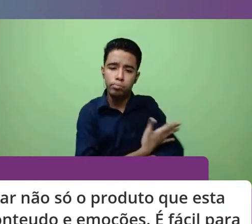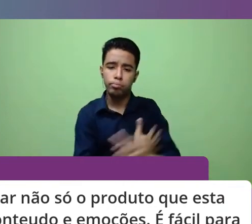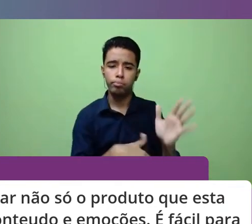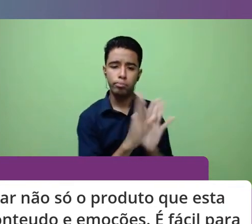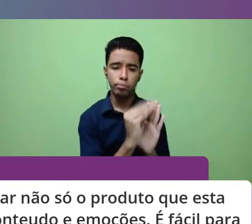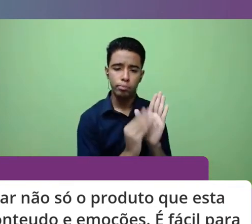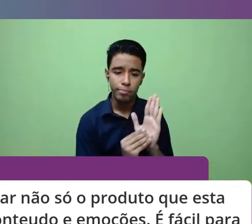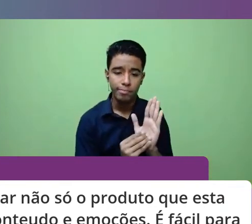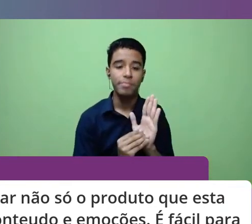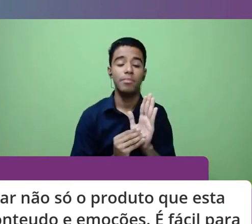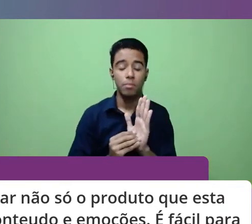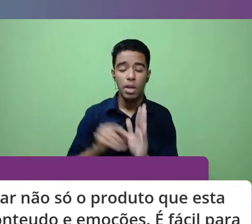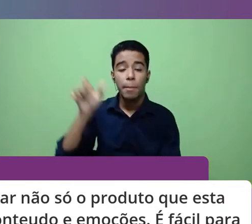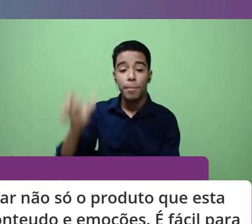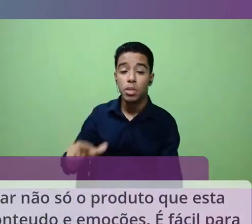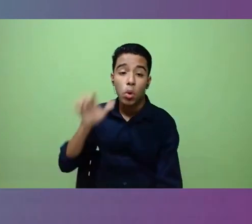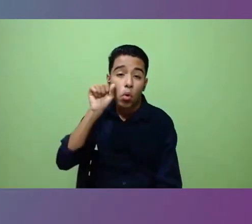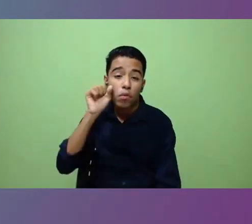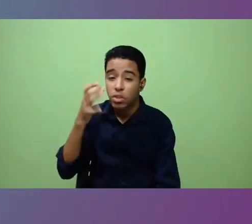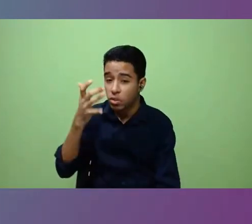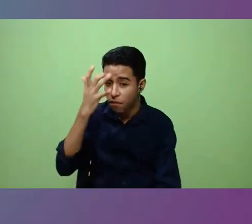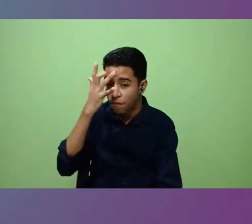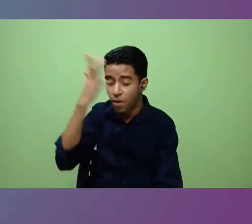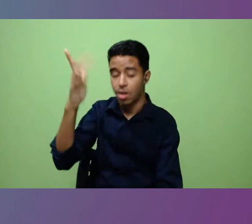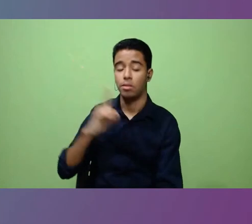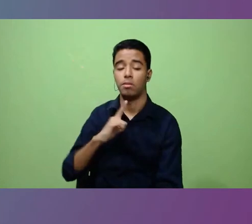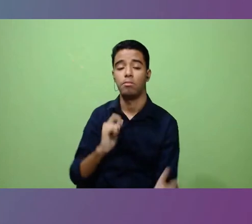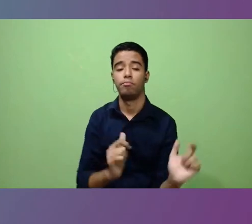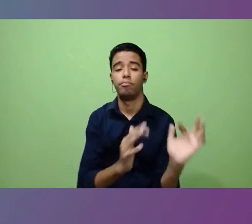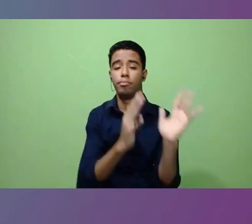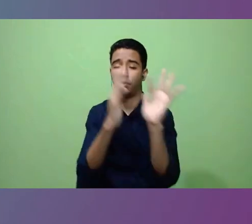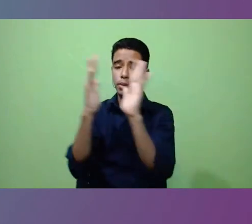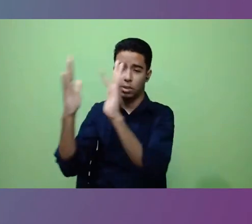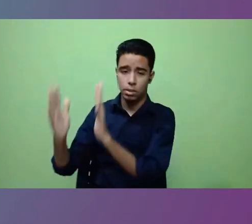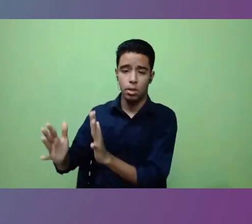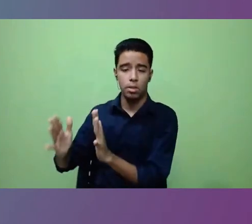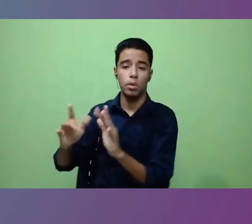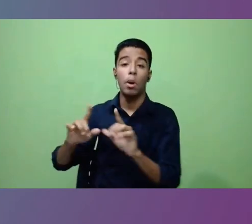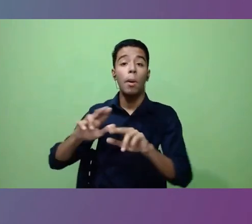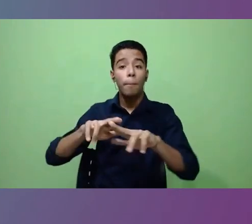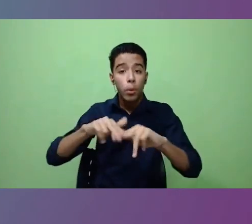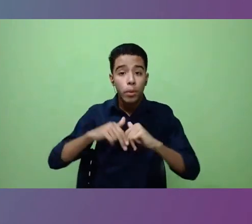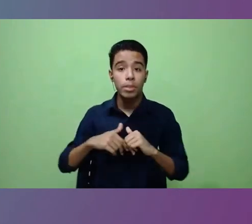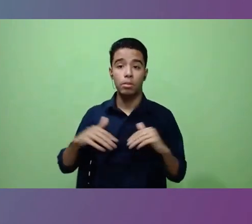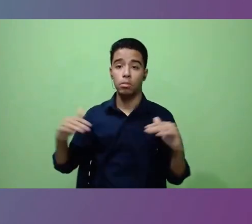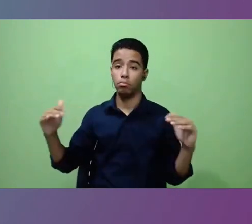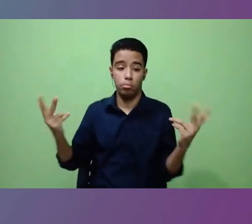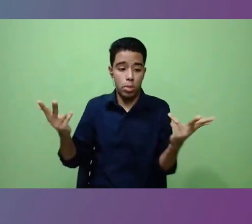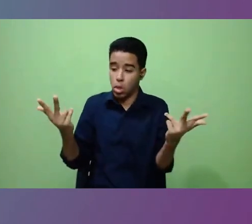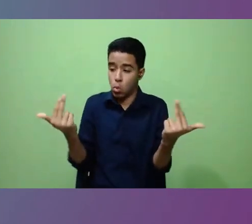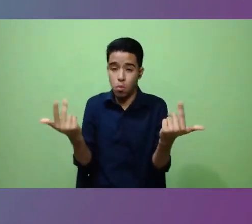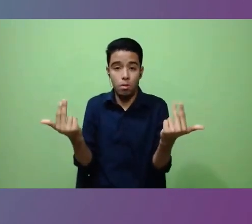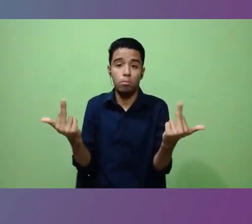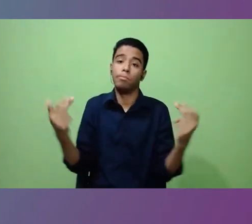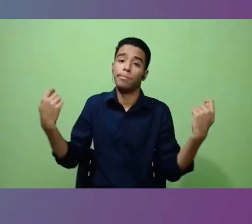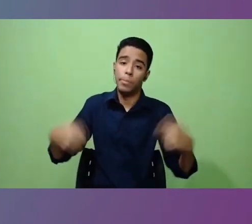igualmente. Exatamente, Vanessa. Então, esse processo tradutório, esse processo interpretativo,